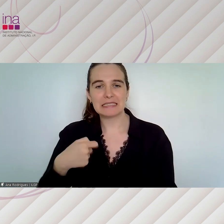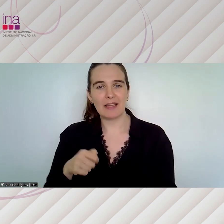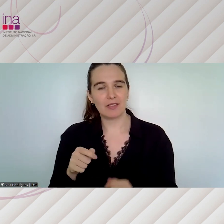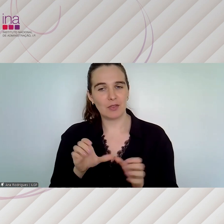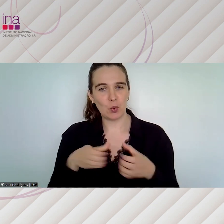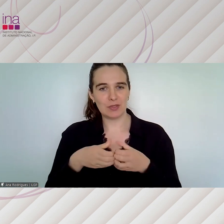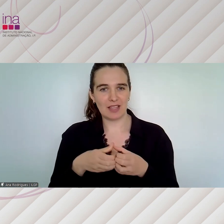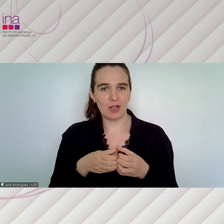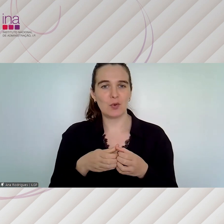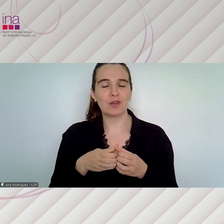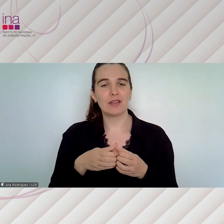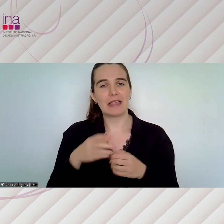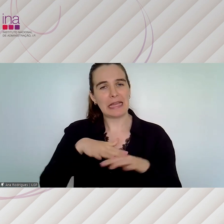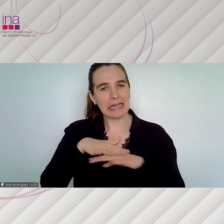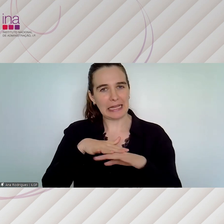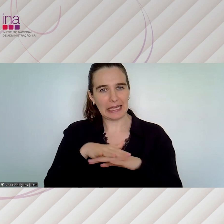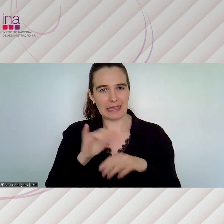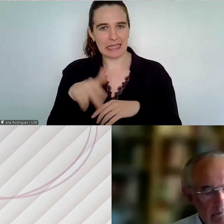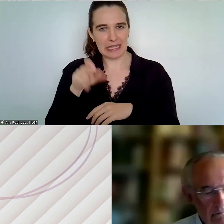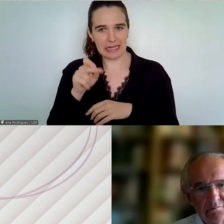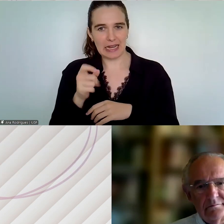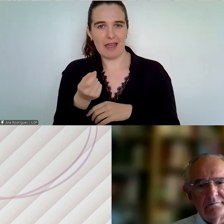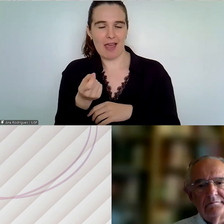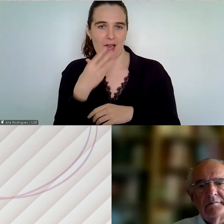e ainda membro da rede INA Alumni.